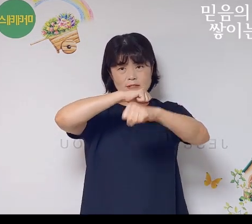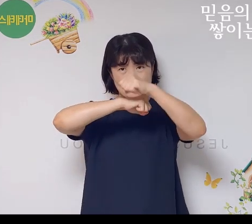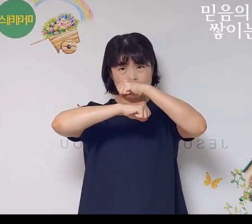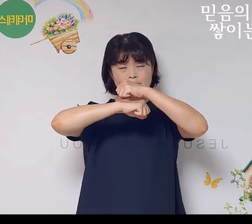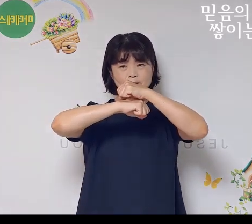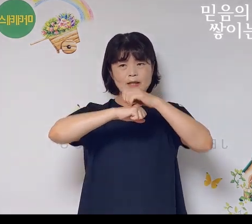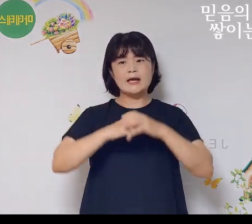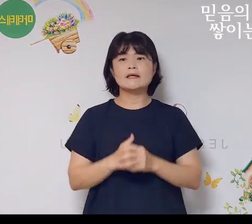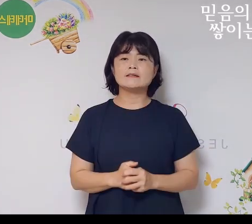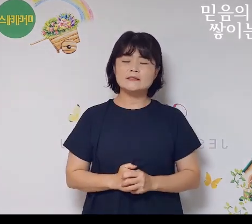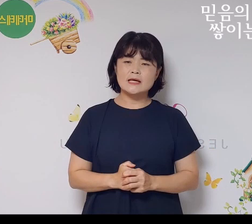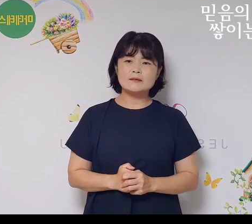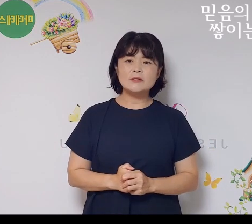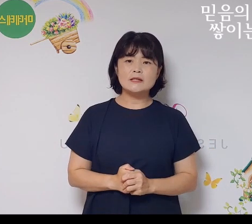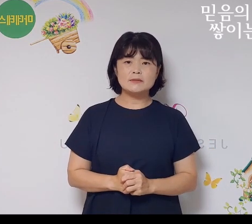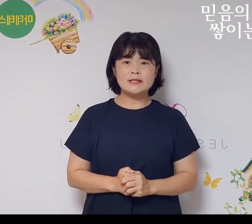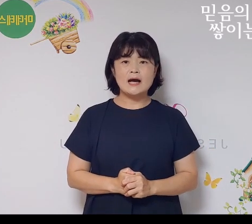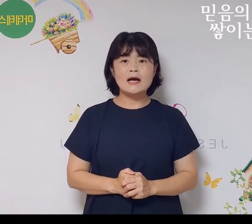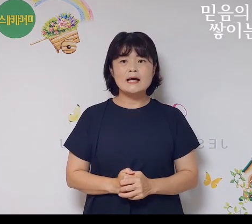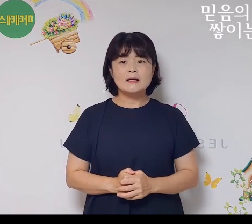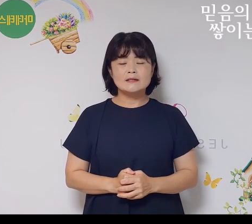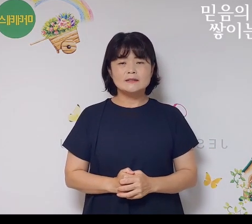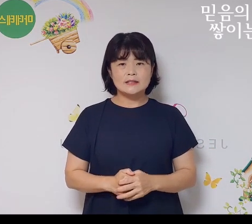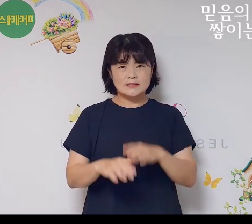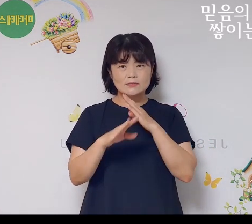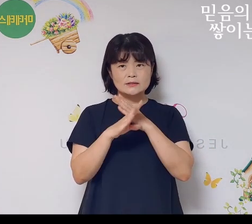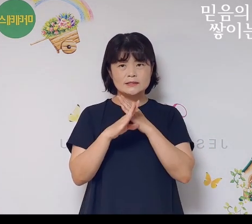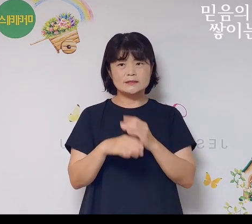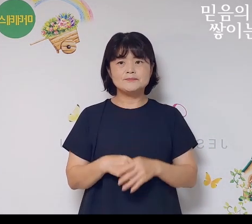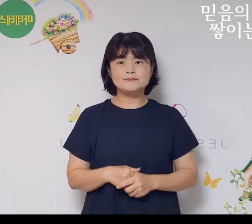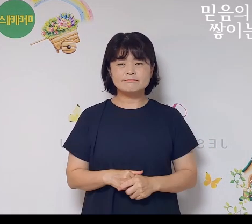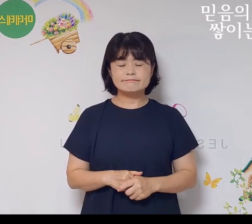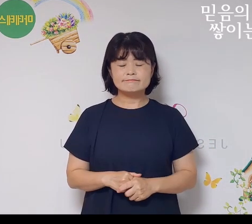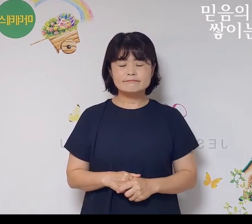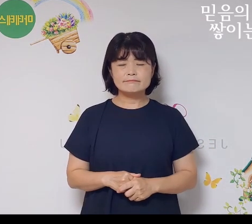것처럼 쌓이면 됩니다. 다시 커트.